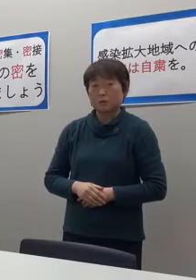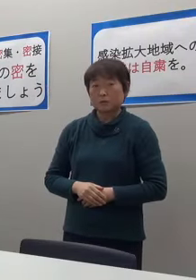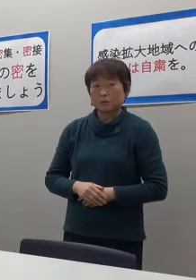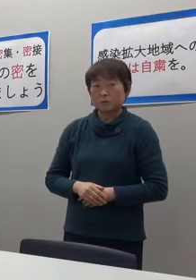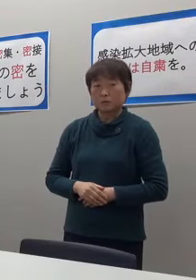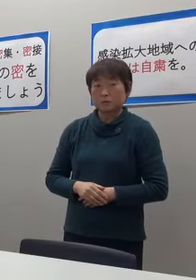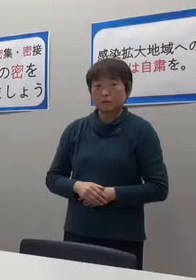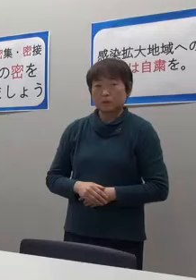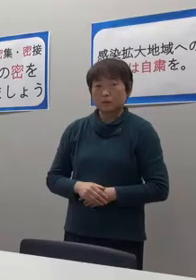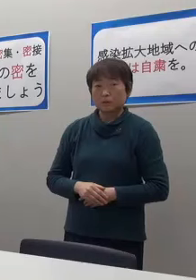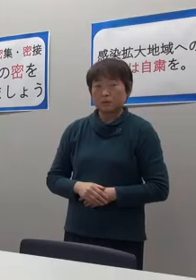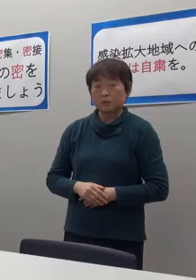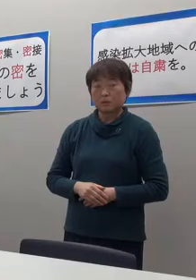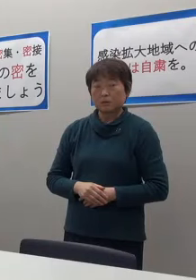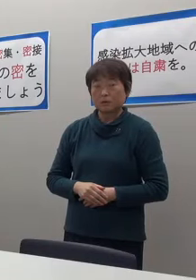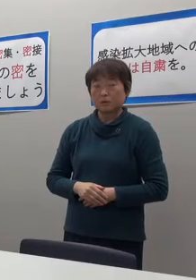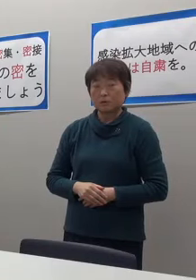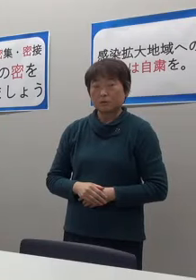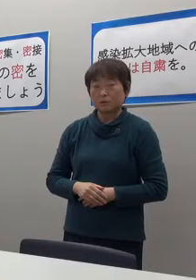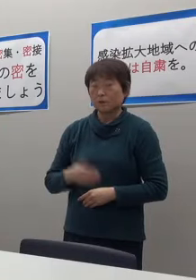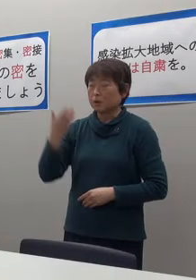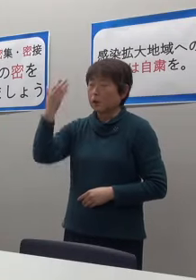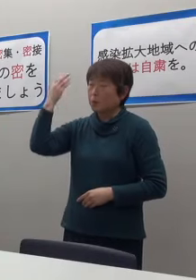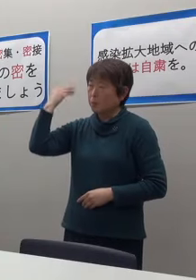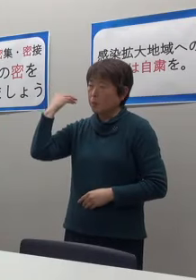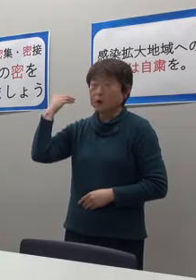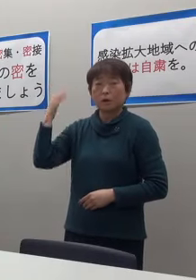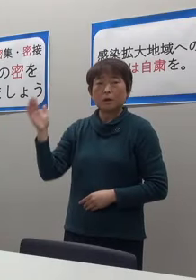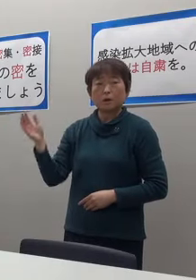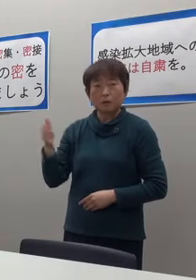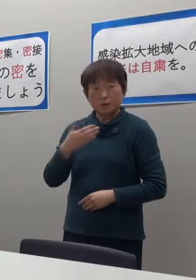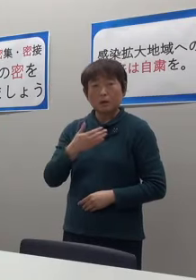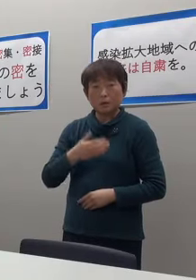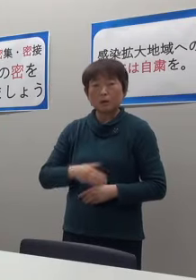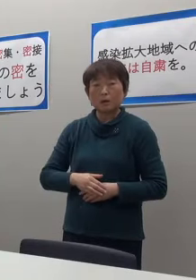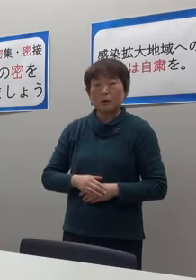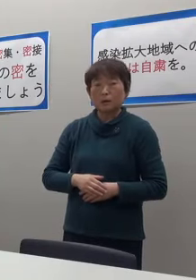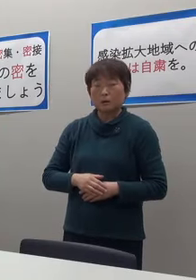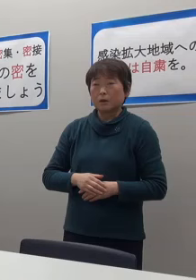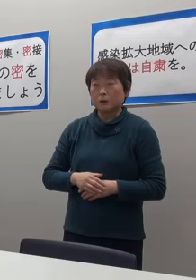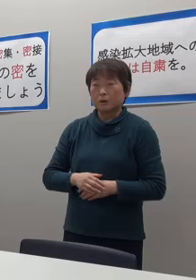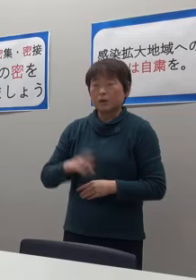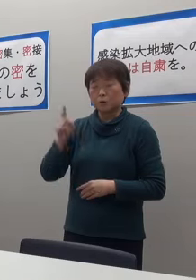うそういう感染拡大のエリアからいわき市とか福島に来る際